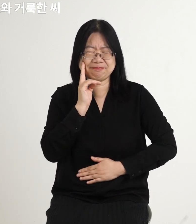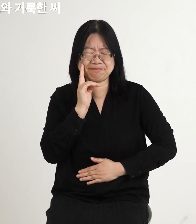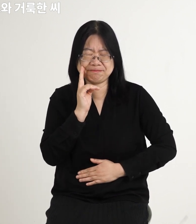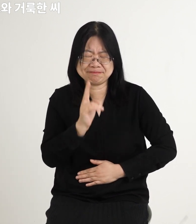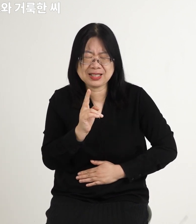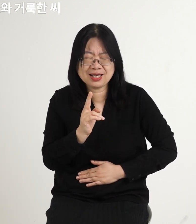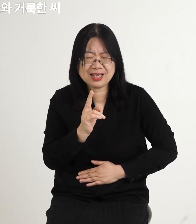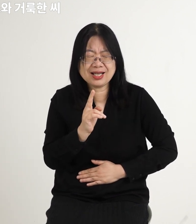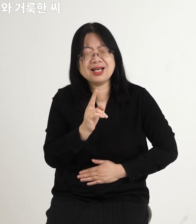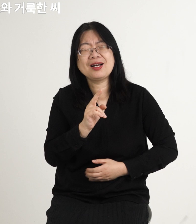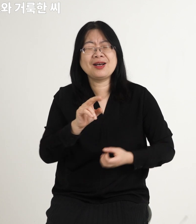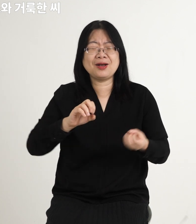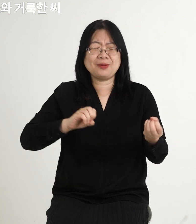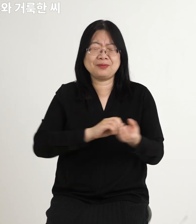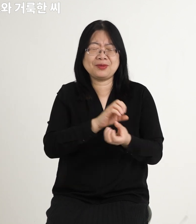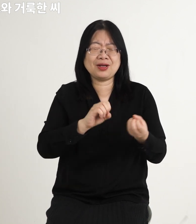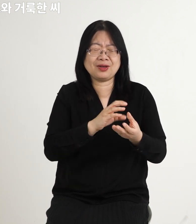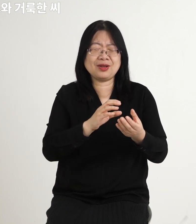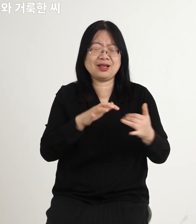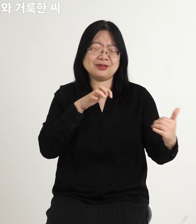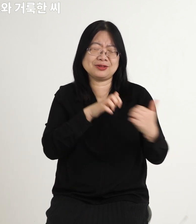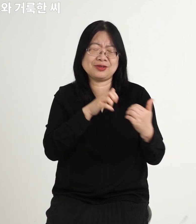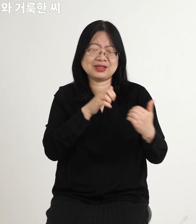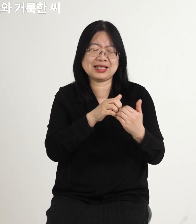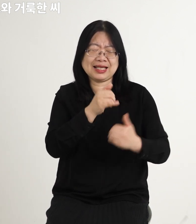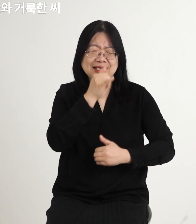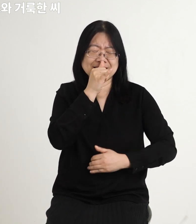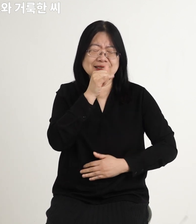참혹한 참상이 벌어지는 중동 땅에